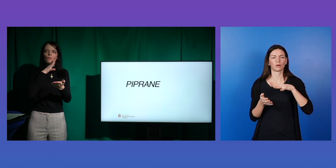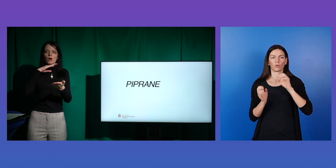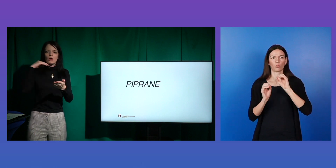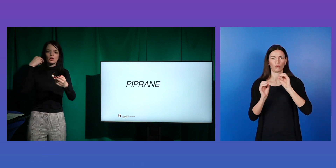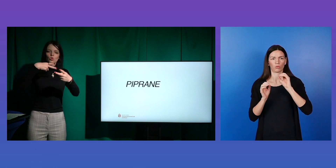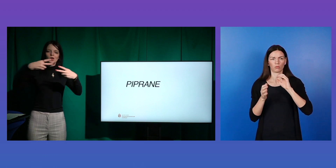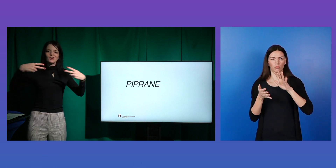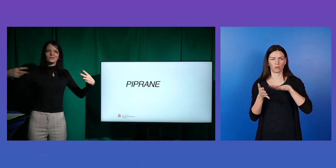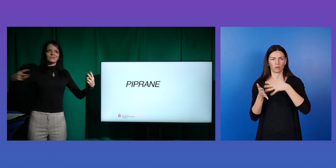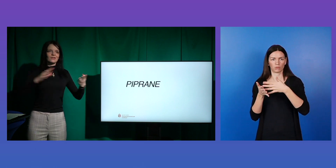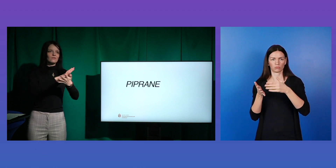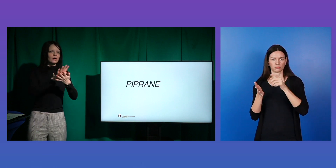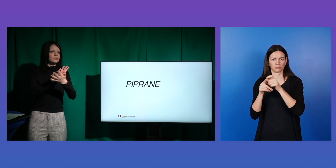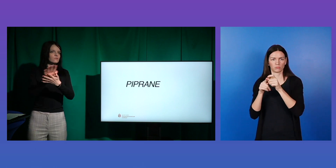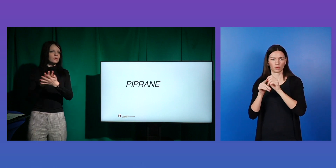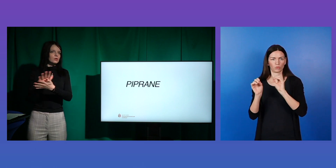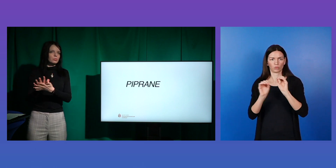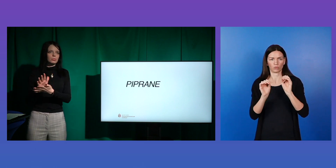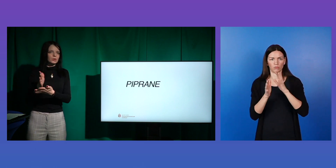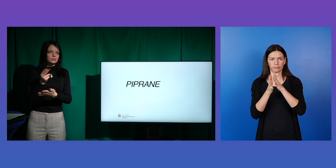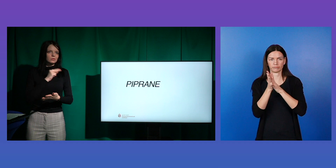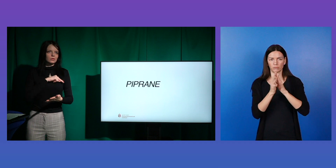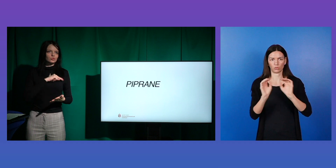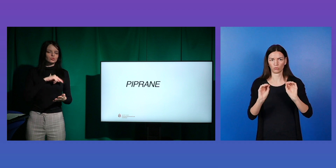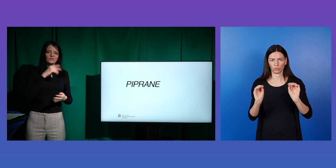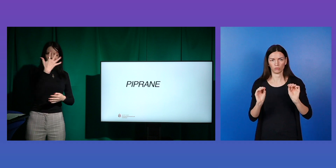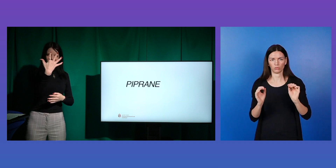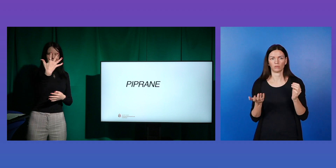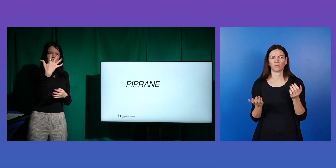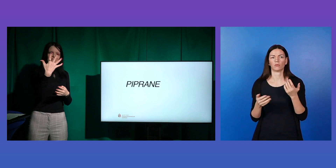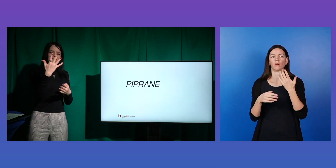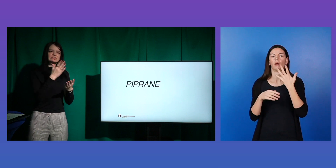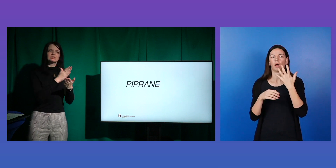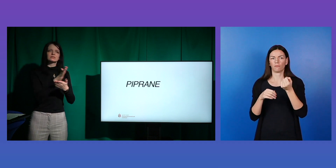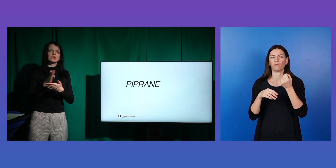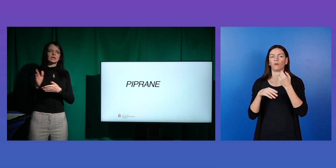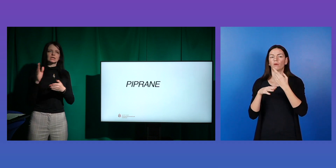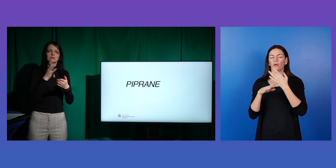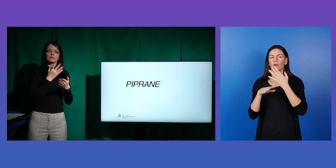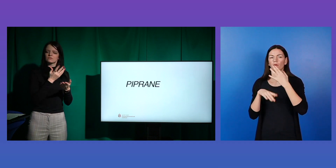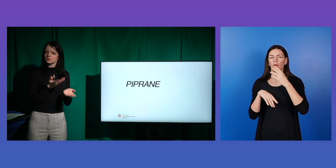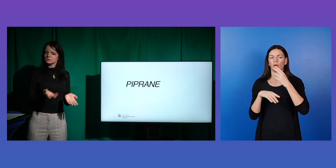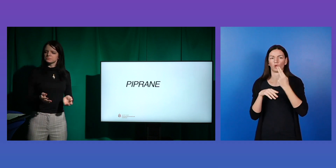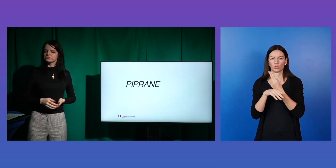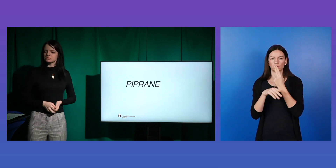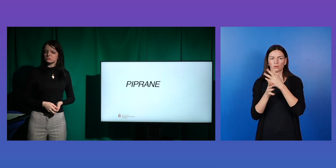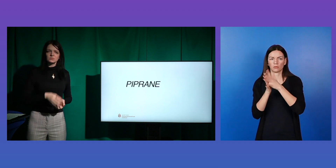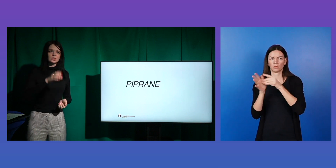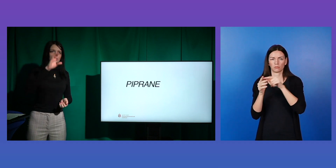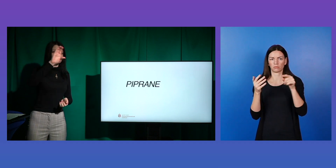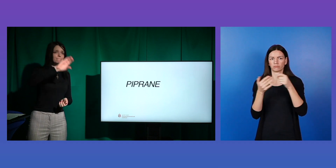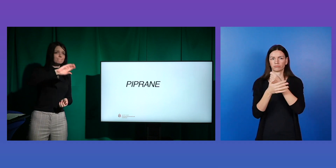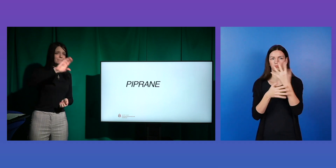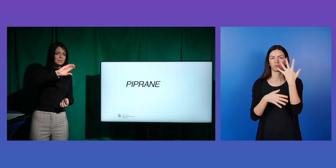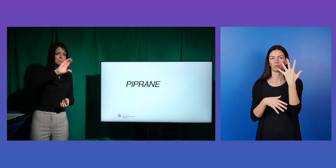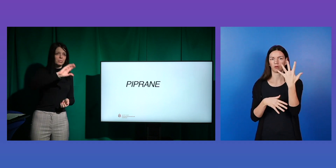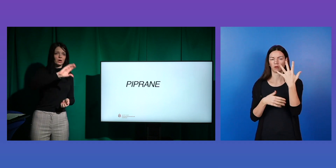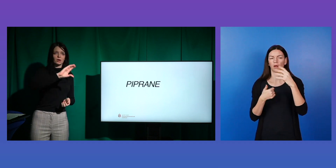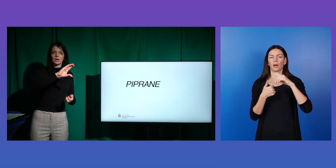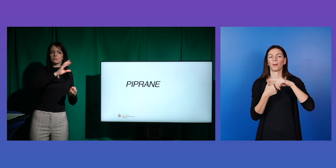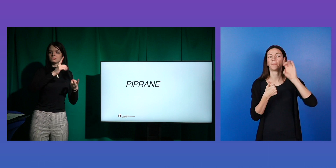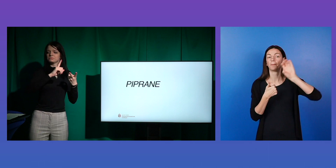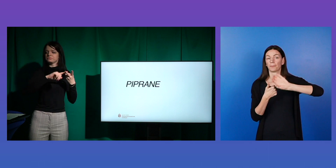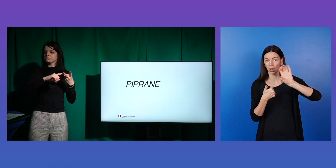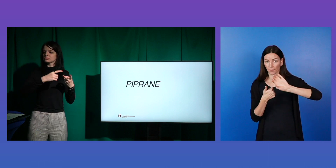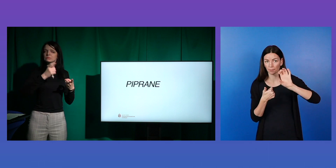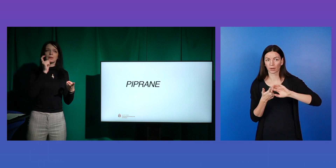kokkulepitud viipemärki ei olnud, väga palju erinevaid kasutusvõimalusi, 5 erinevat piprast oli.